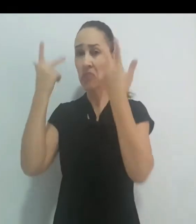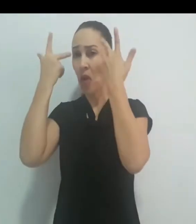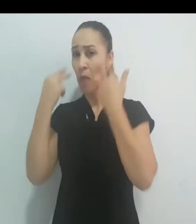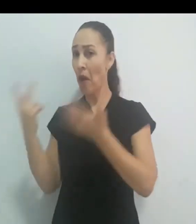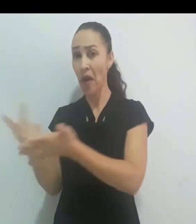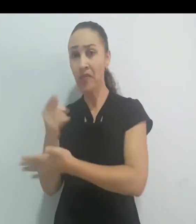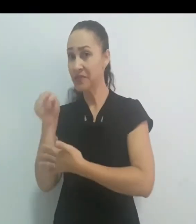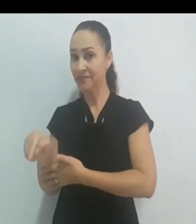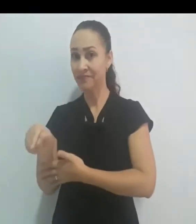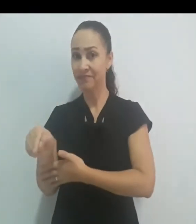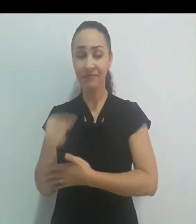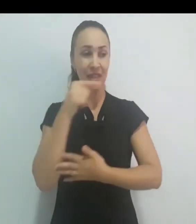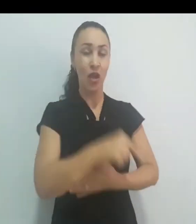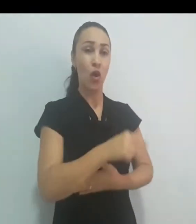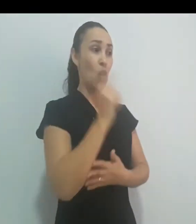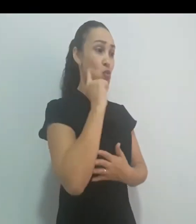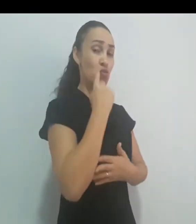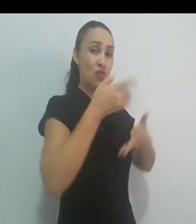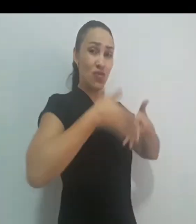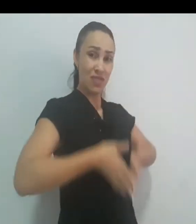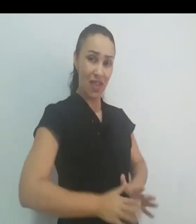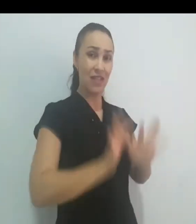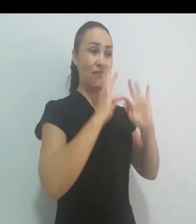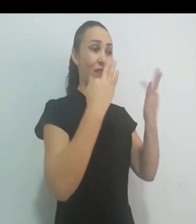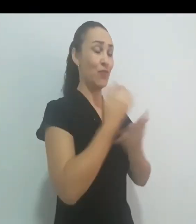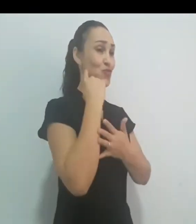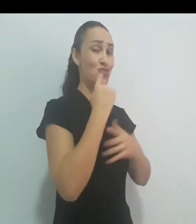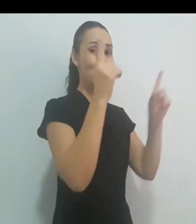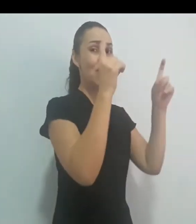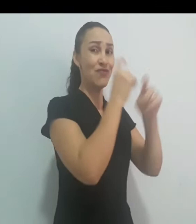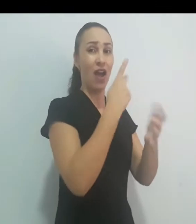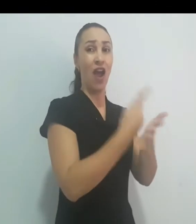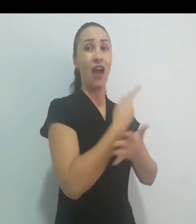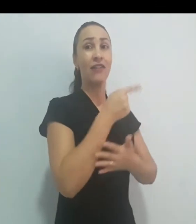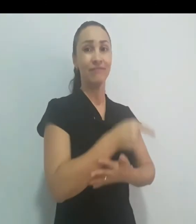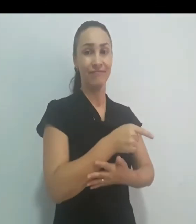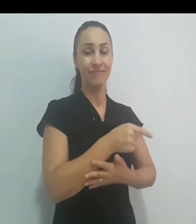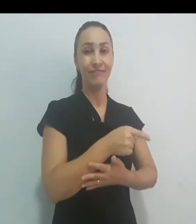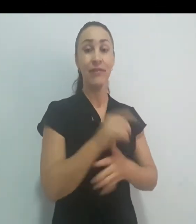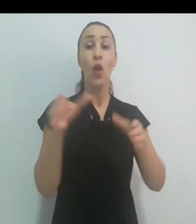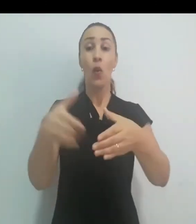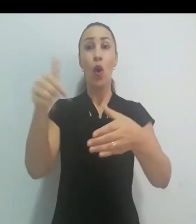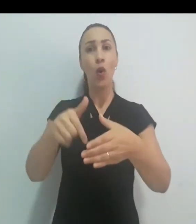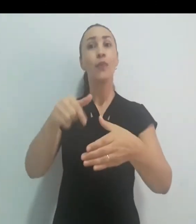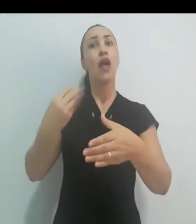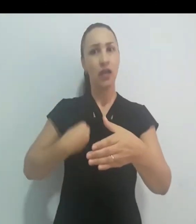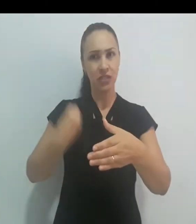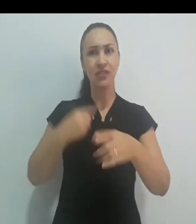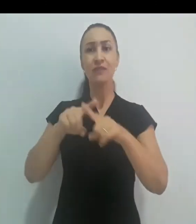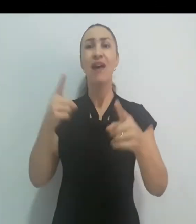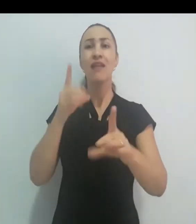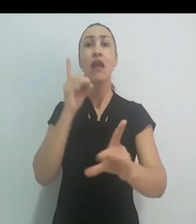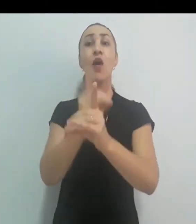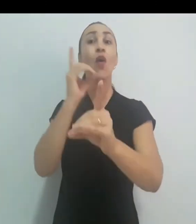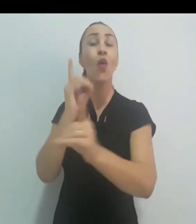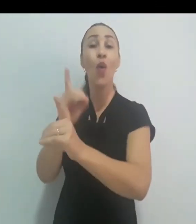mais comum do que um surdo que tem uma família de surdos. Então, é uma comunidade que ela existe, mas é uma comunidade que se